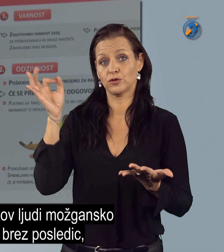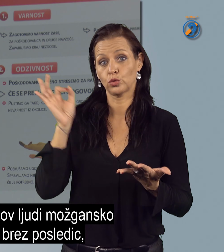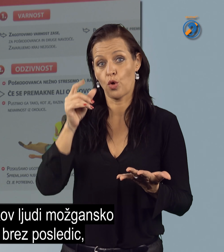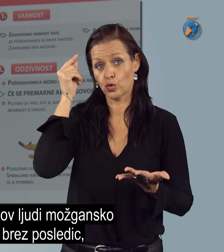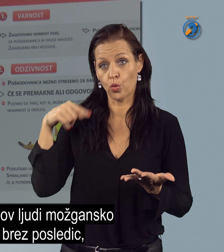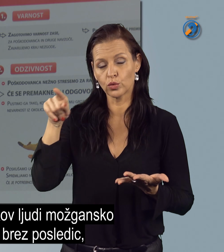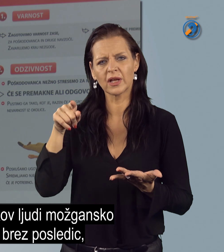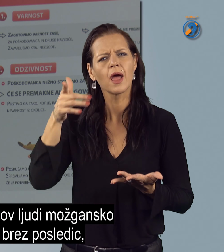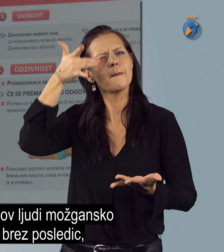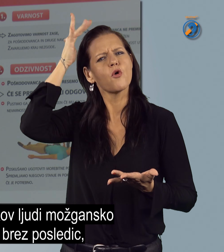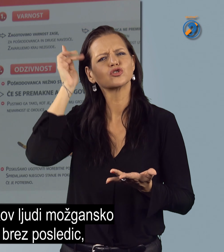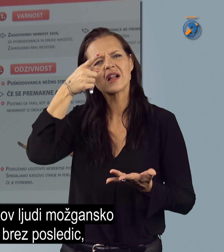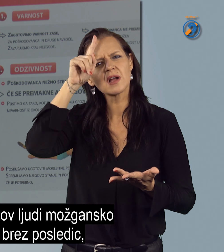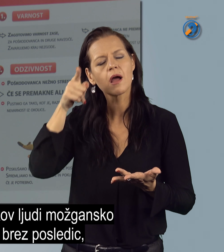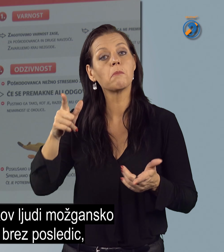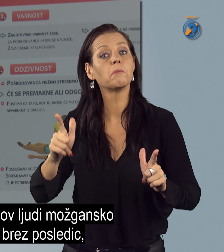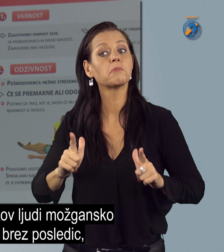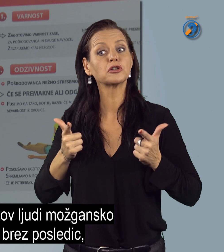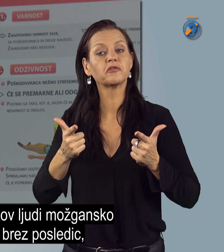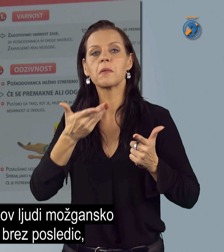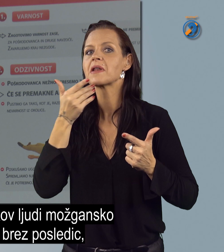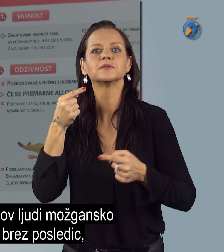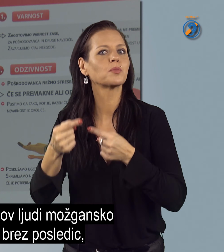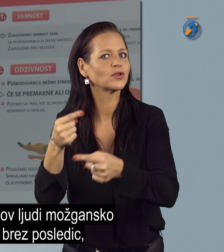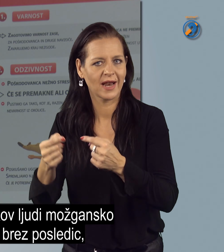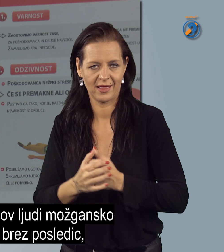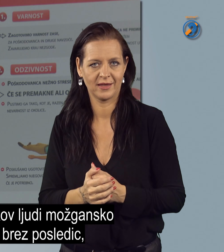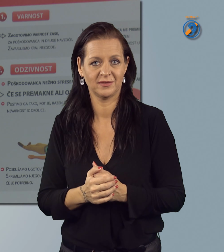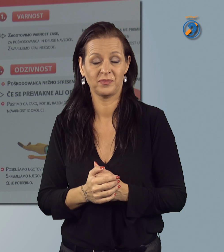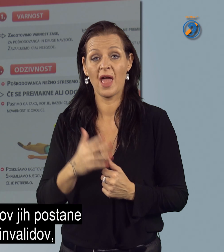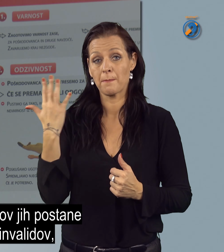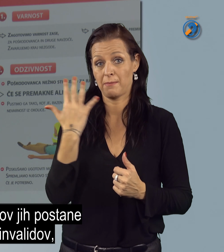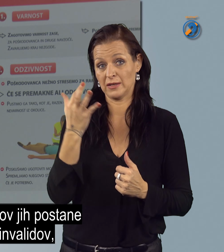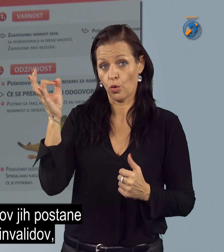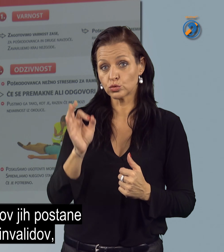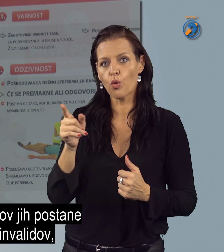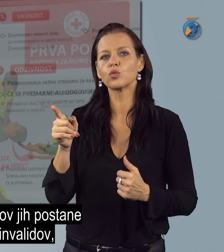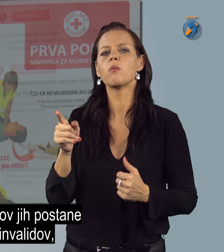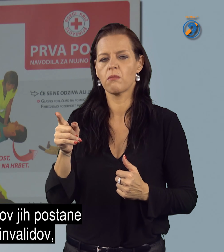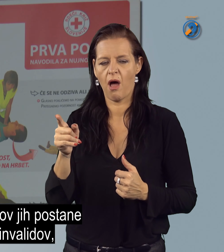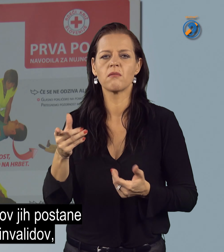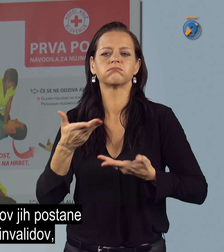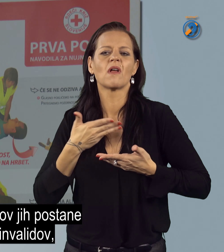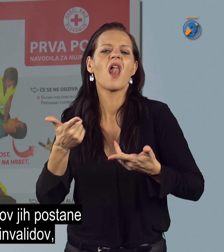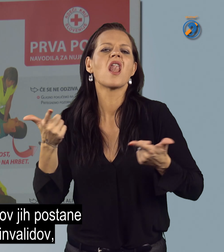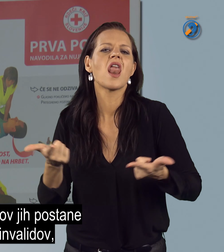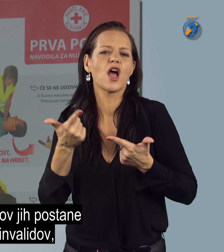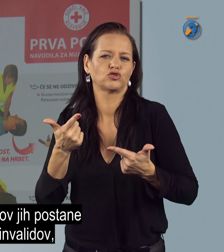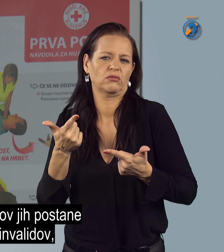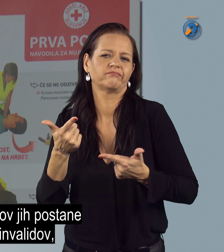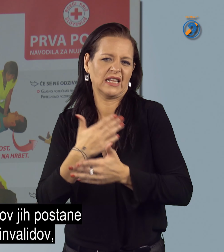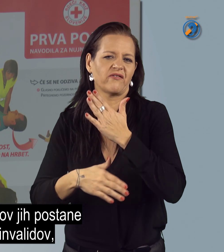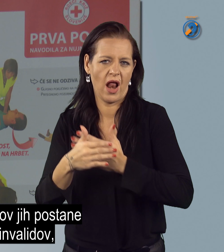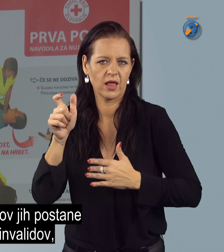Petnajst odstotkov ljudi možgansko kap preživi brez posledic. 55% jih postane lažjih invalidov.